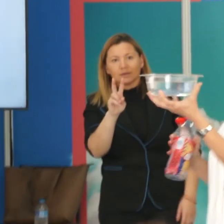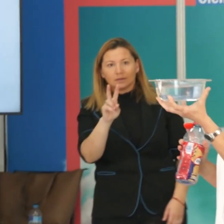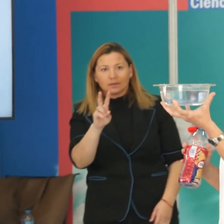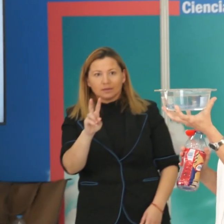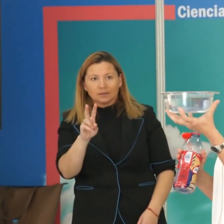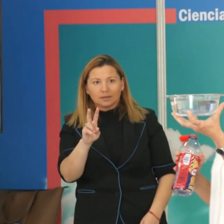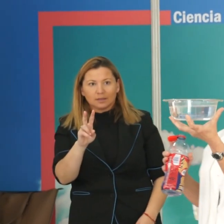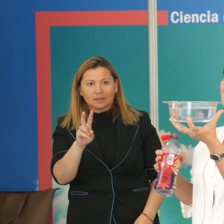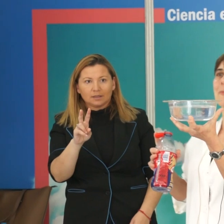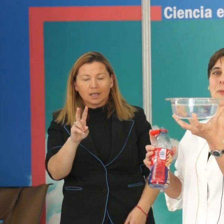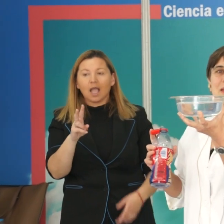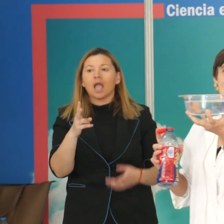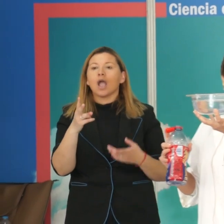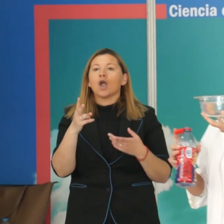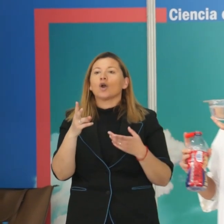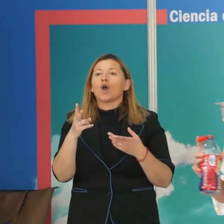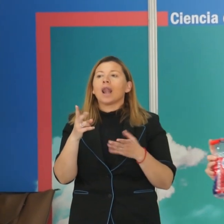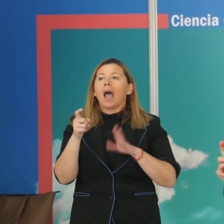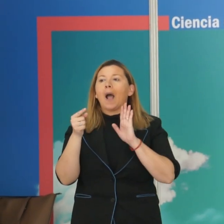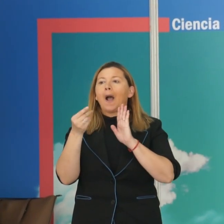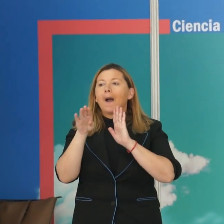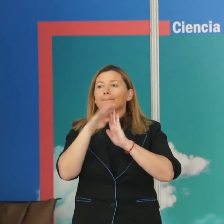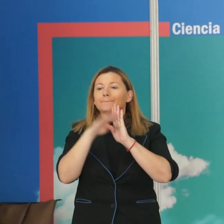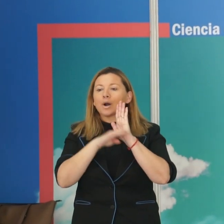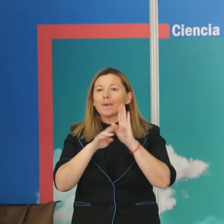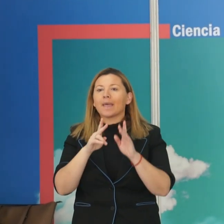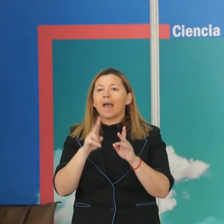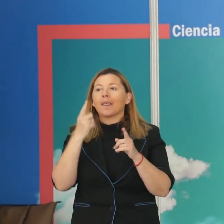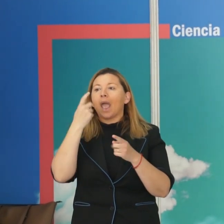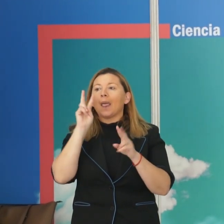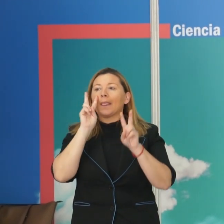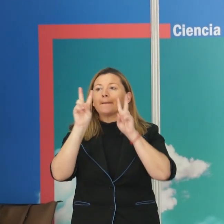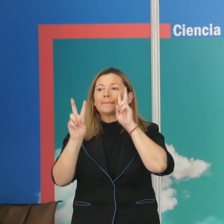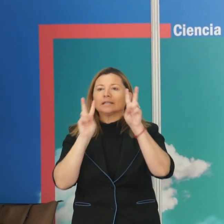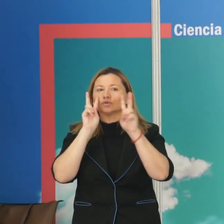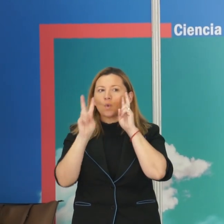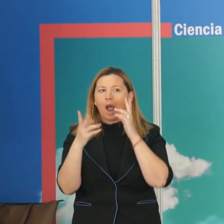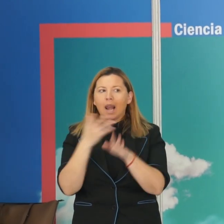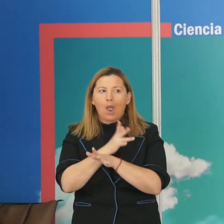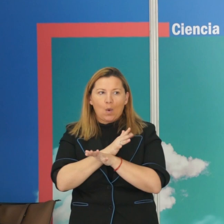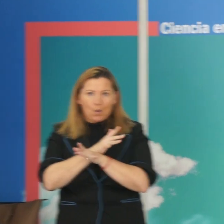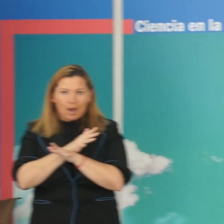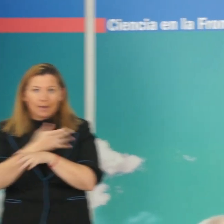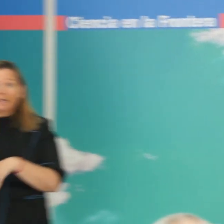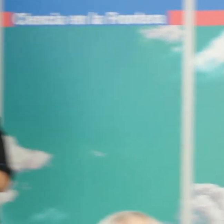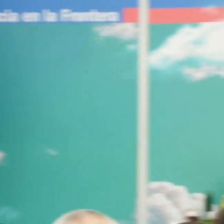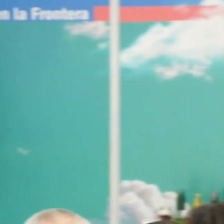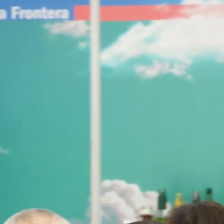desaparecen, simplemente estamos jugando con las propiedades ópticas, ¿vale? También puedo hacer desaparecer objetos.